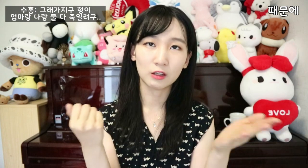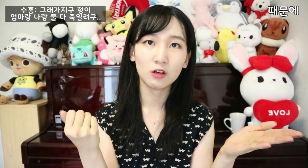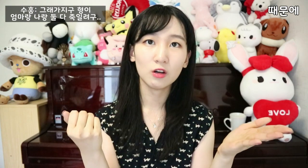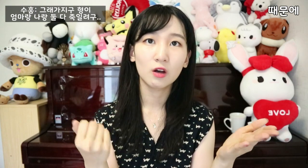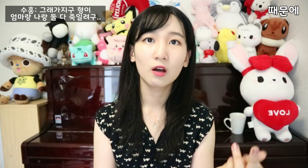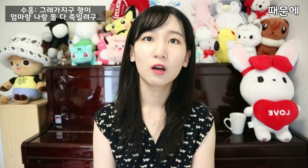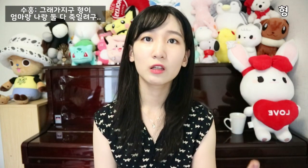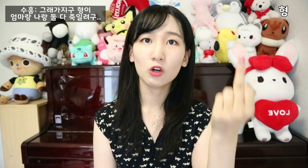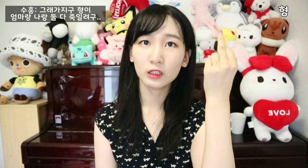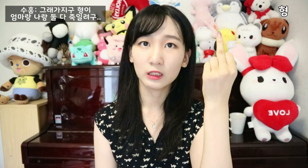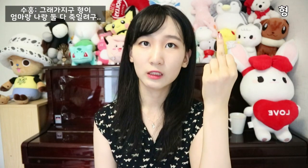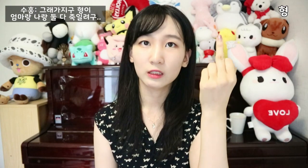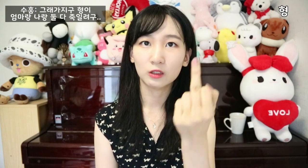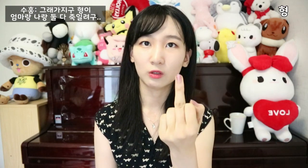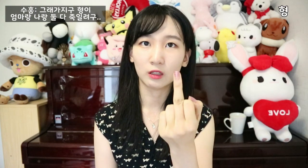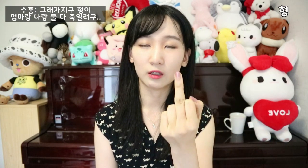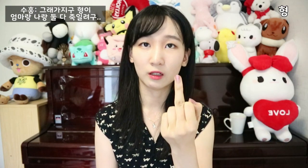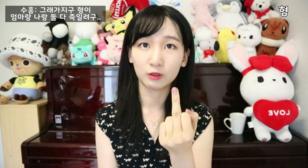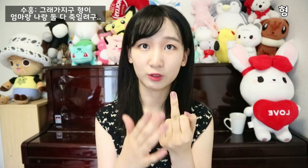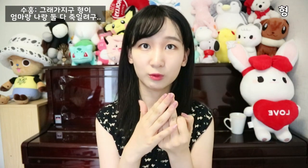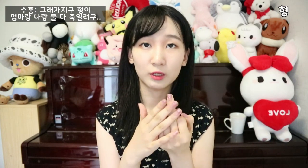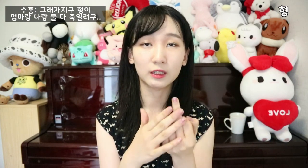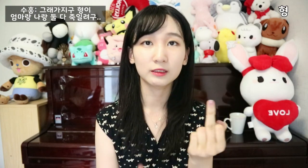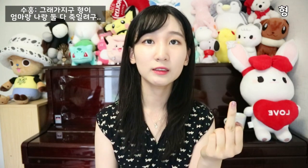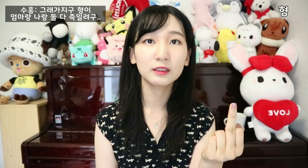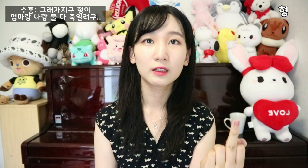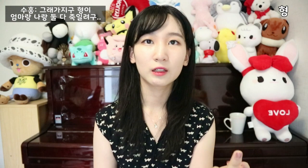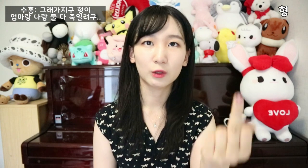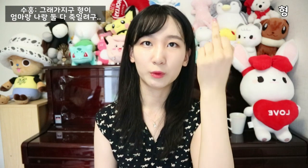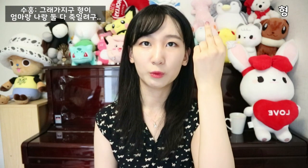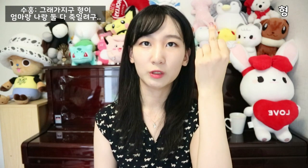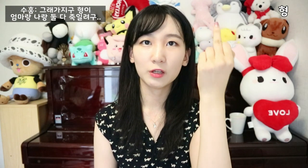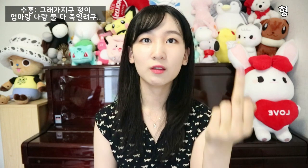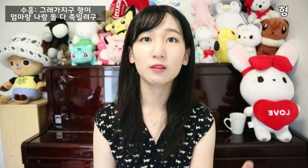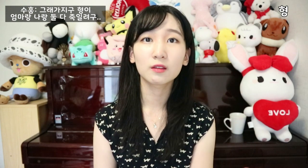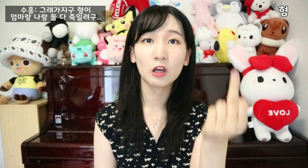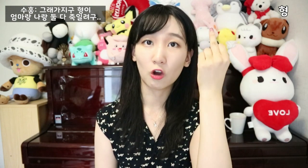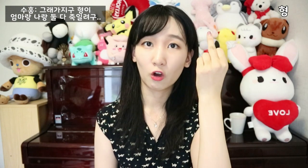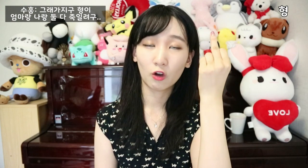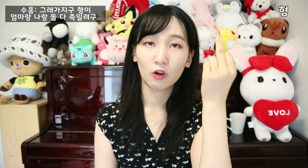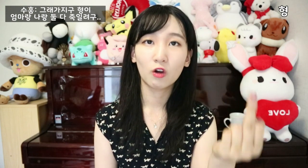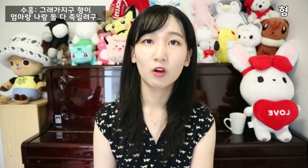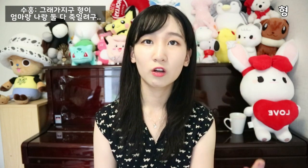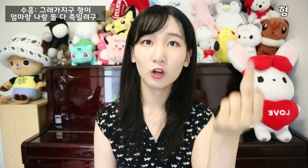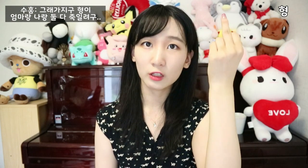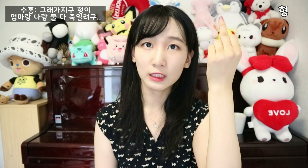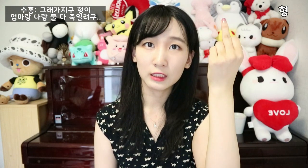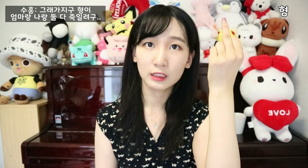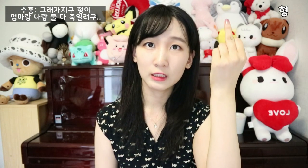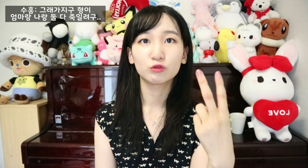그래서 형이 이렇게 가운데 손가락을 이렇게 위로 올리면 형. 형이